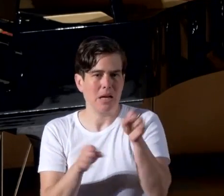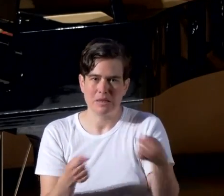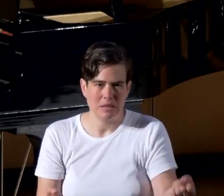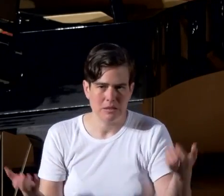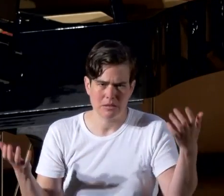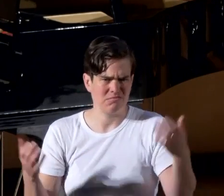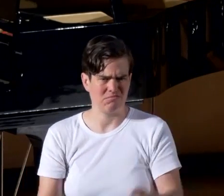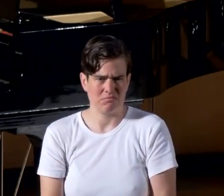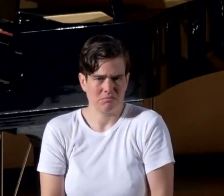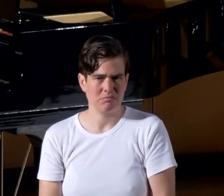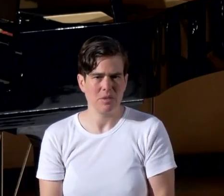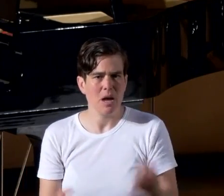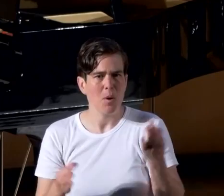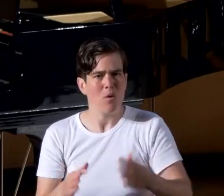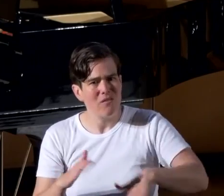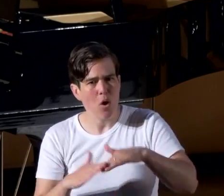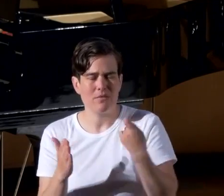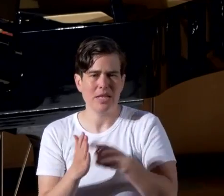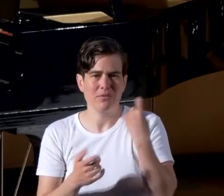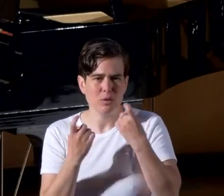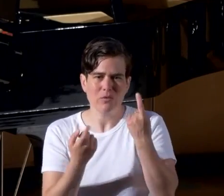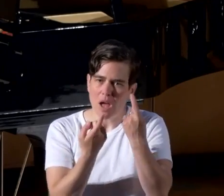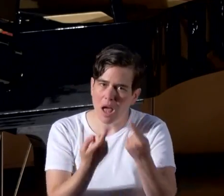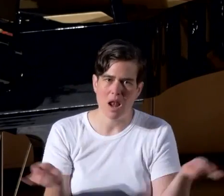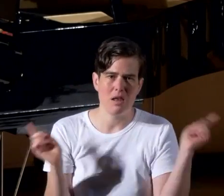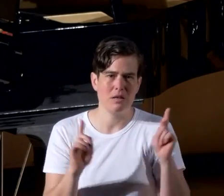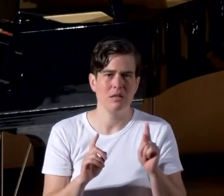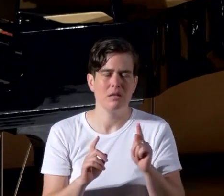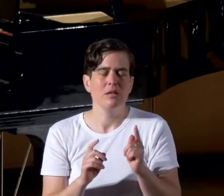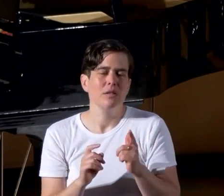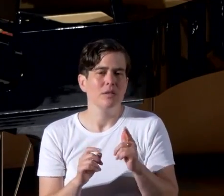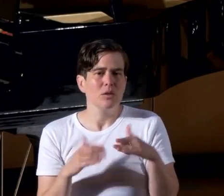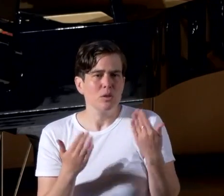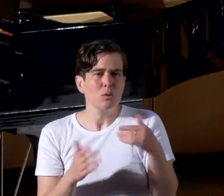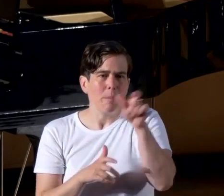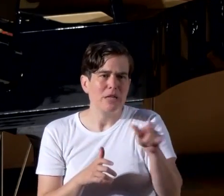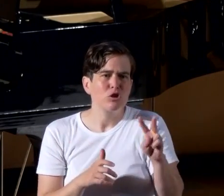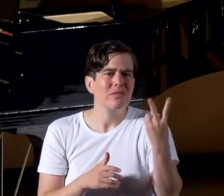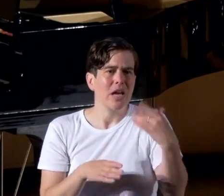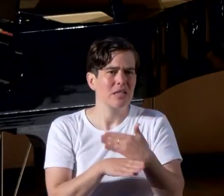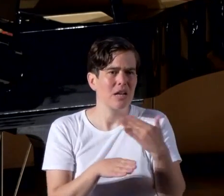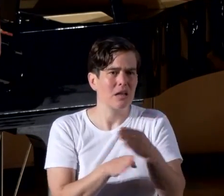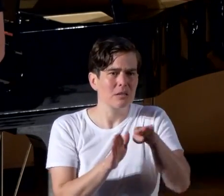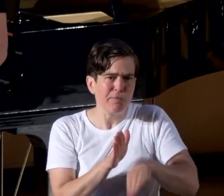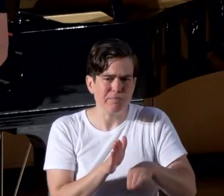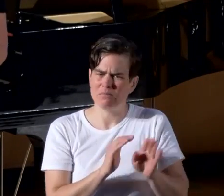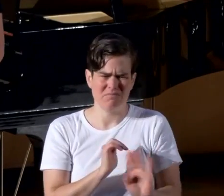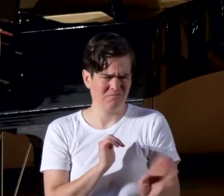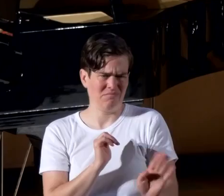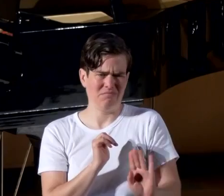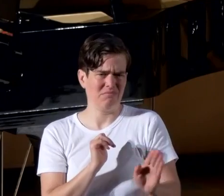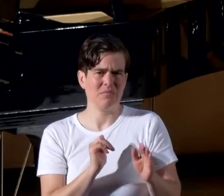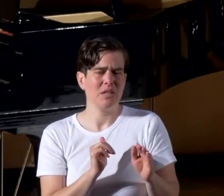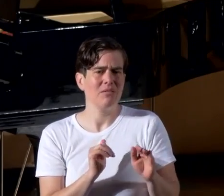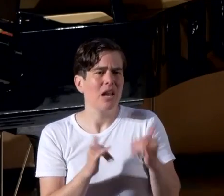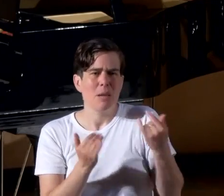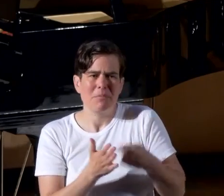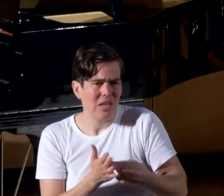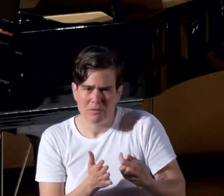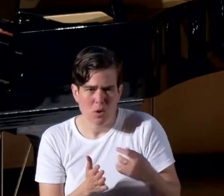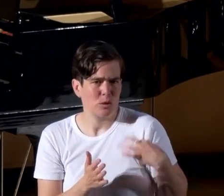wir brauchen eine vollwertige medizinische Versorgung für alle. Es darf keine Menschen zweiter Klasse geben, deren Leben und Gesundheit nichts wert